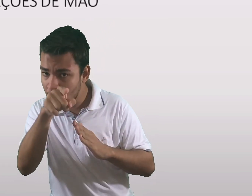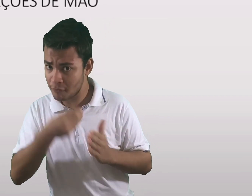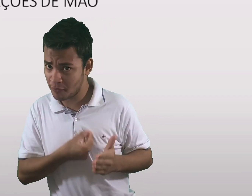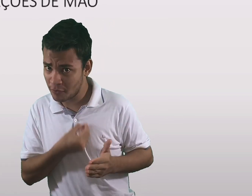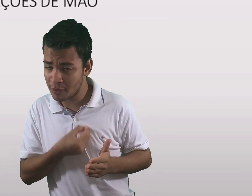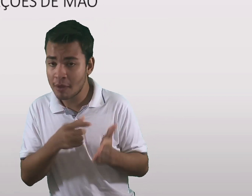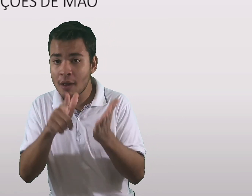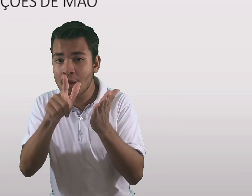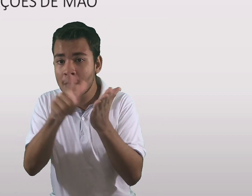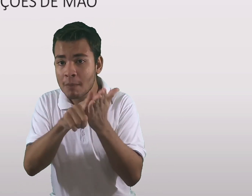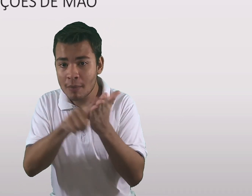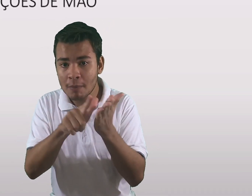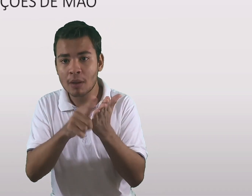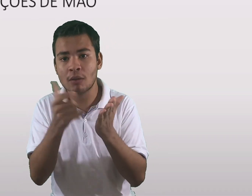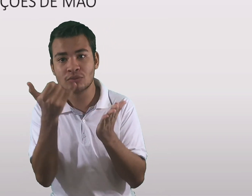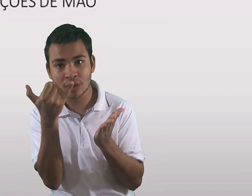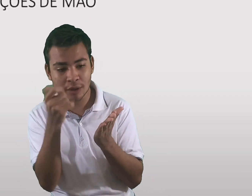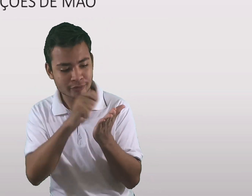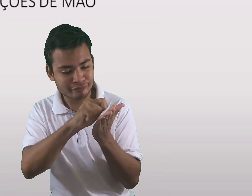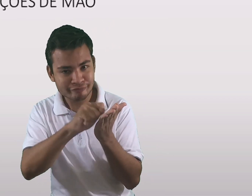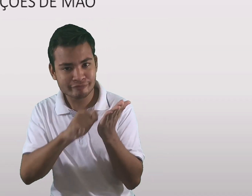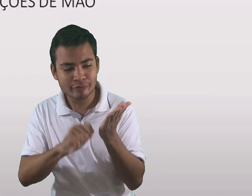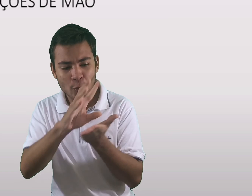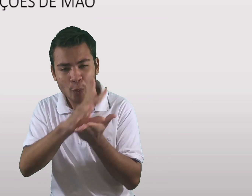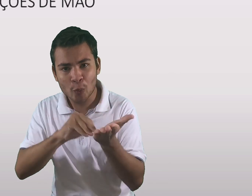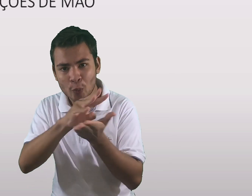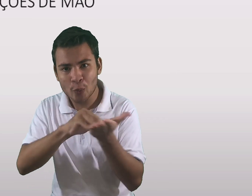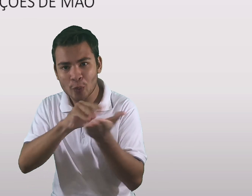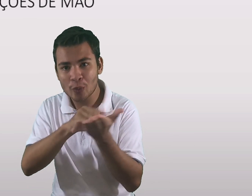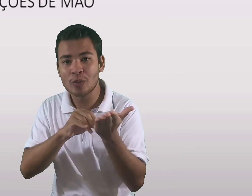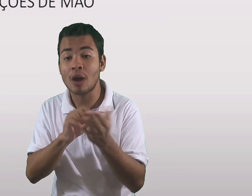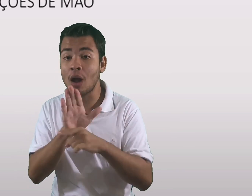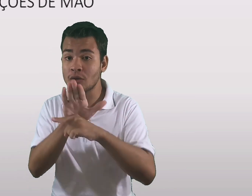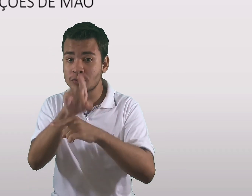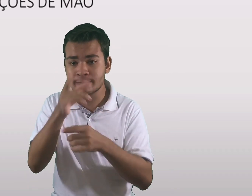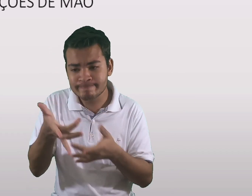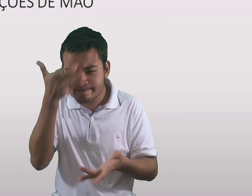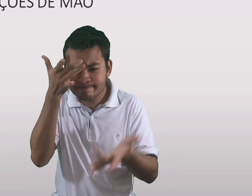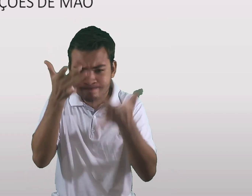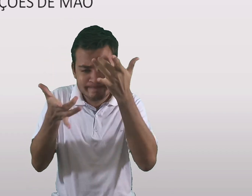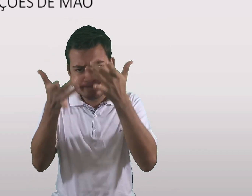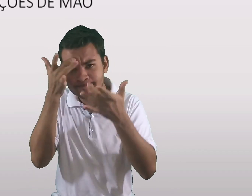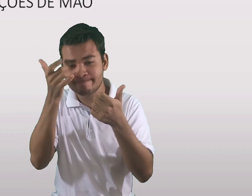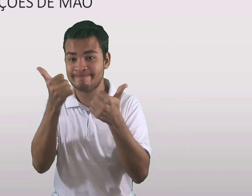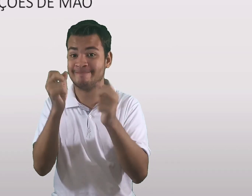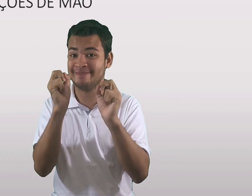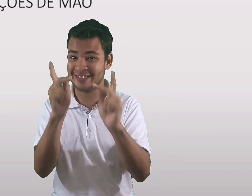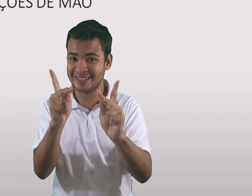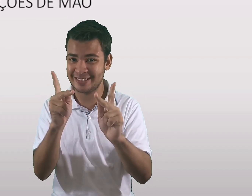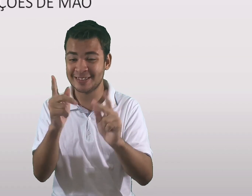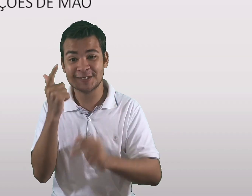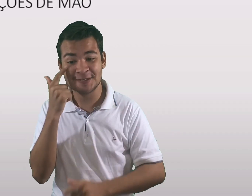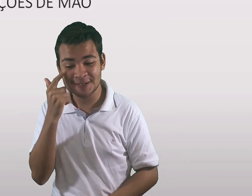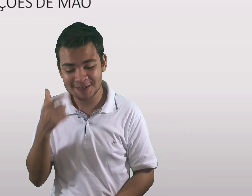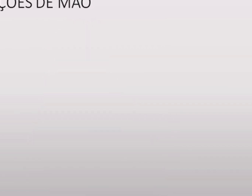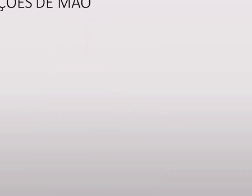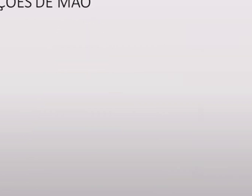atenção. Eu vou te dar a dica de aí na sua casa você pegar papel e caneta e copiar para você gravar